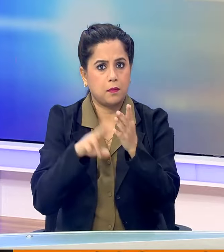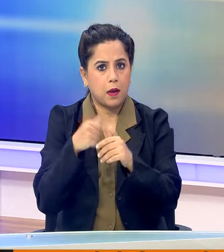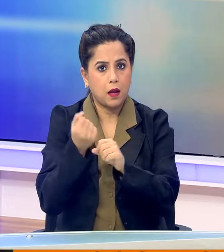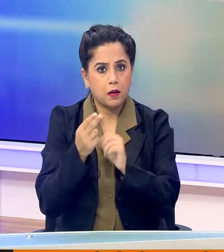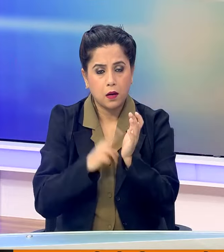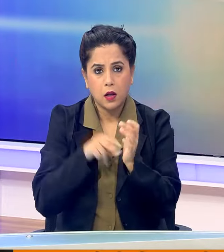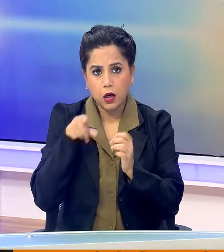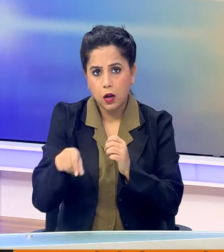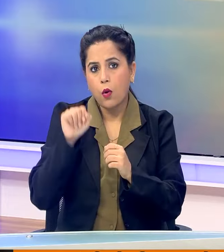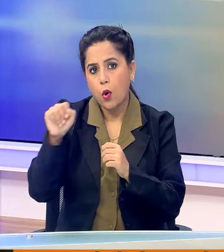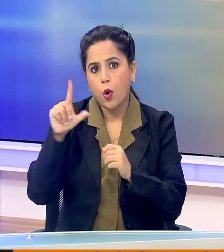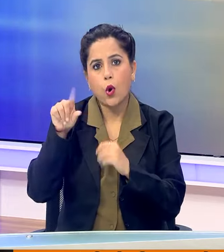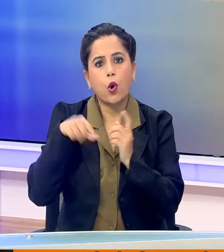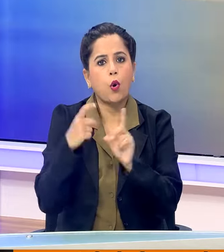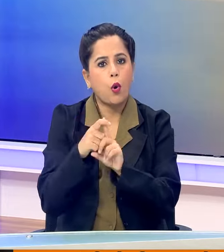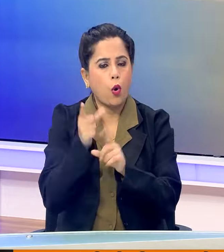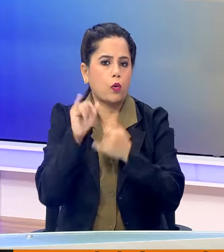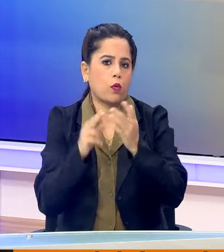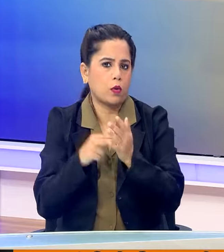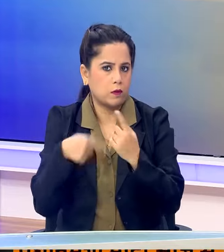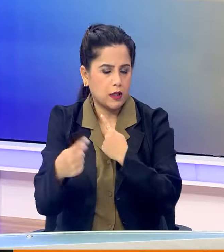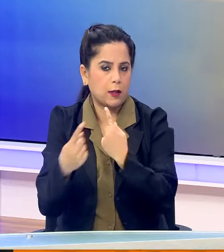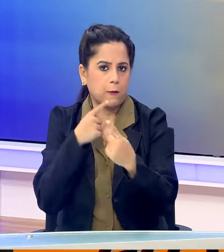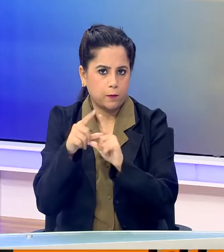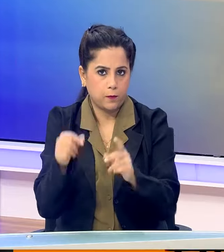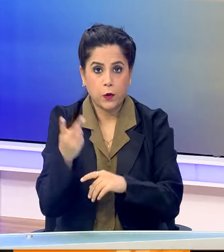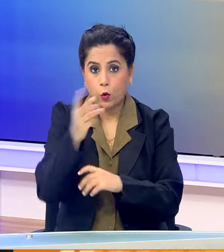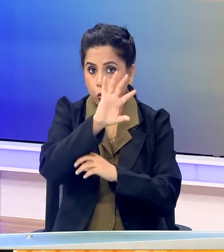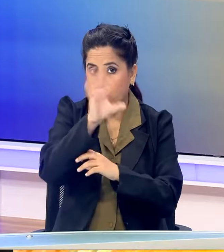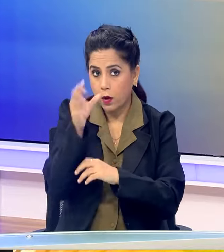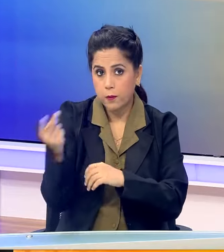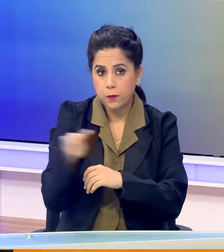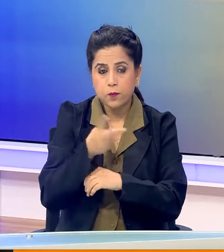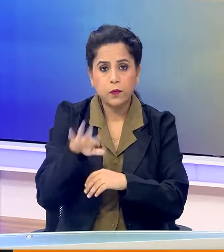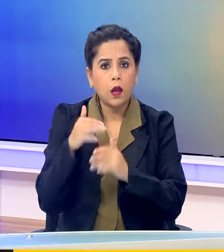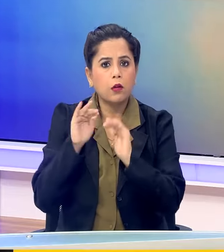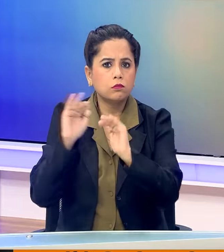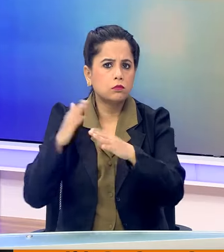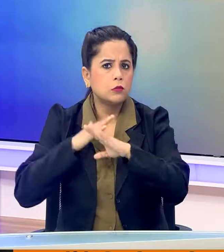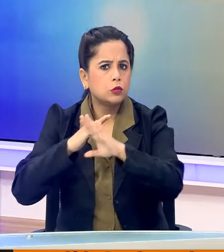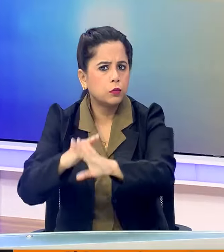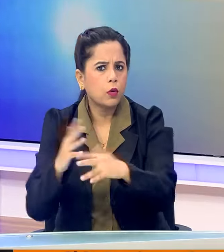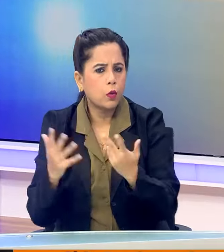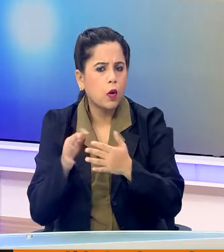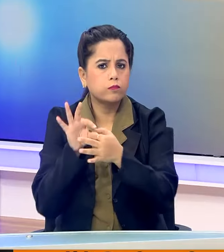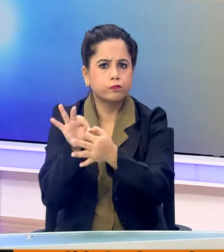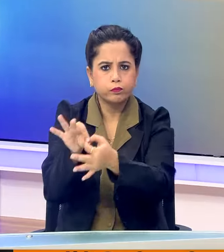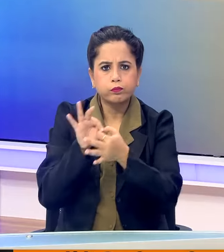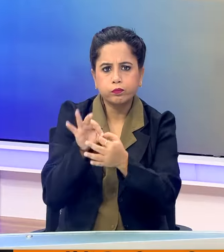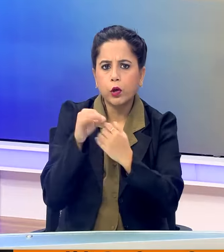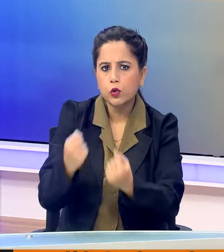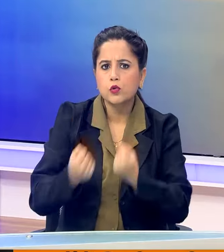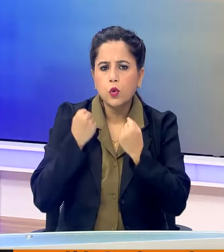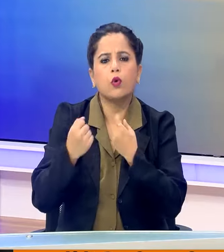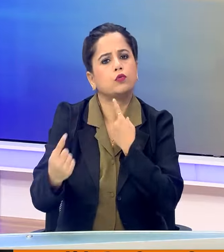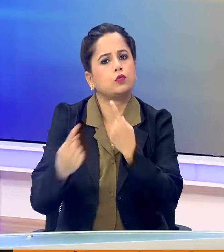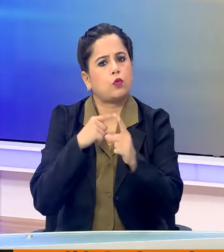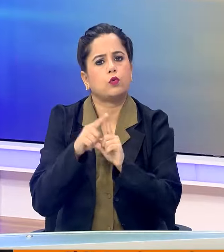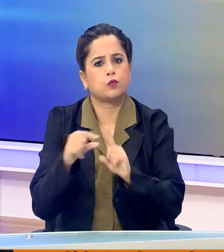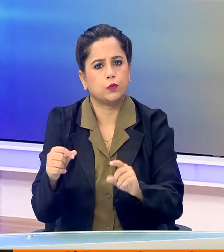ऑस्टिन के साथ बातचीत करेंगे इस दौरान दोनों देशों के बीच रक्षा सहयोग और आपसी रिश्ते को मजबूत करने पर जोर दिया